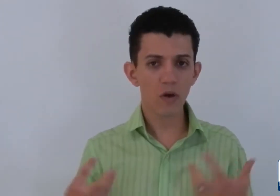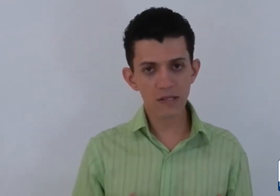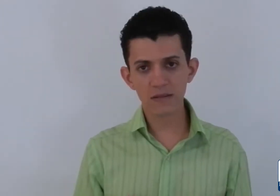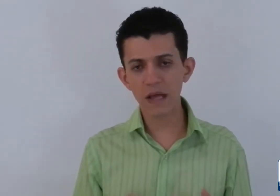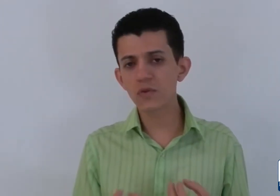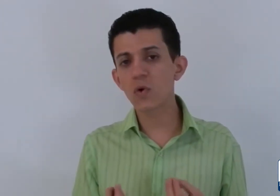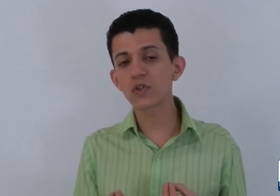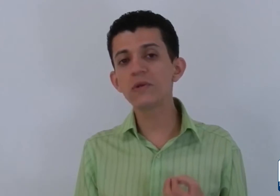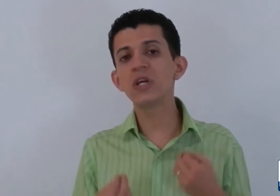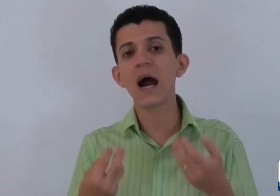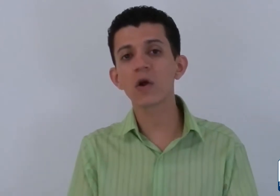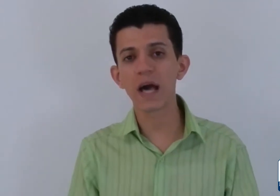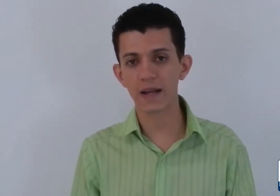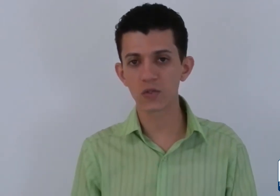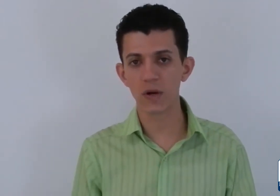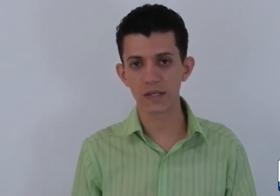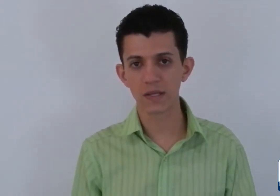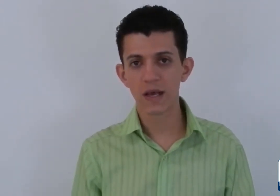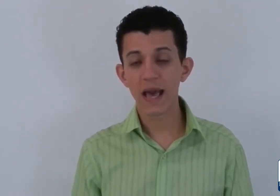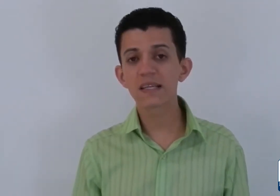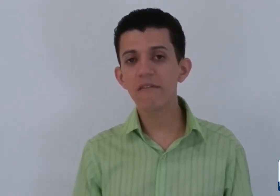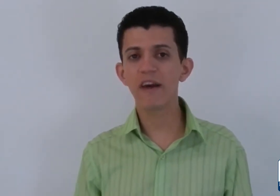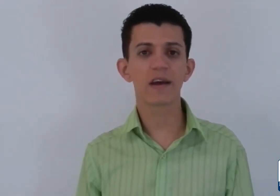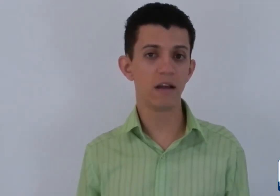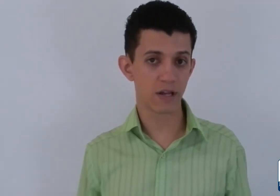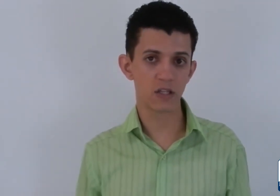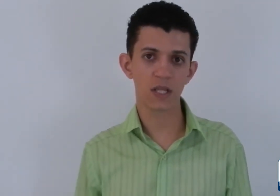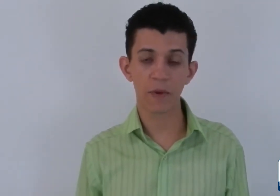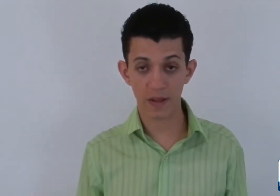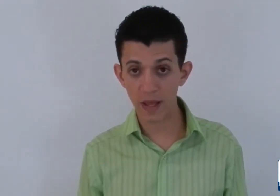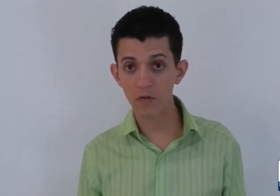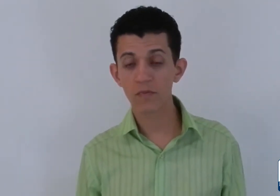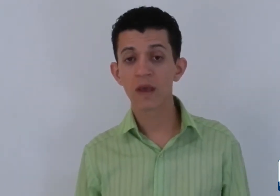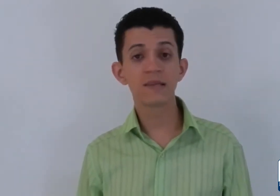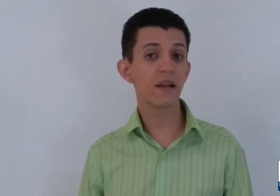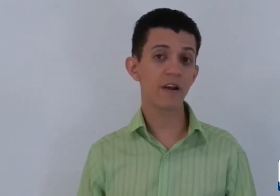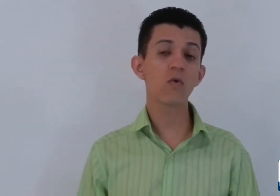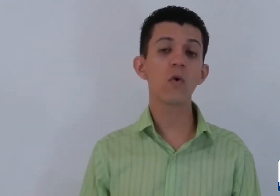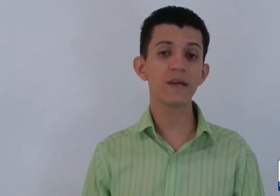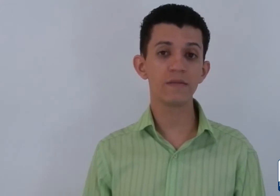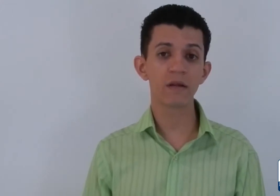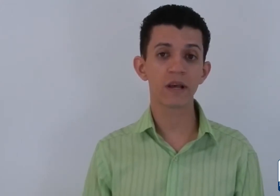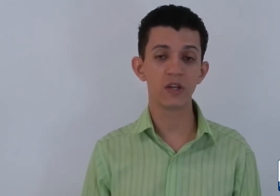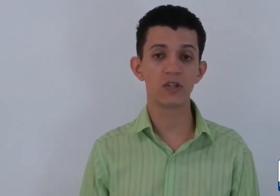Nós temos o costume de anotar as coisas, escrever aquilo que a gente está aprendendo, escrever algum conhecimento que a gente